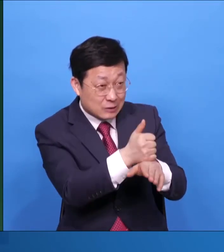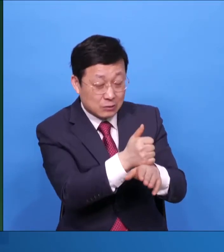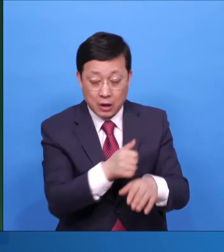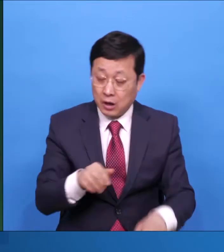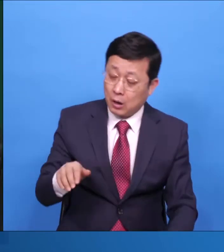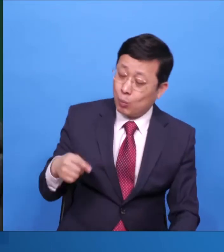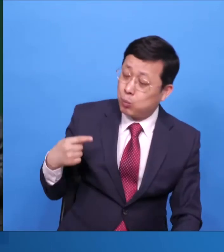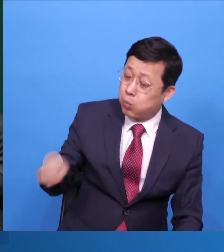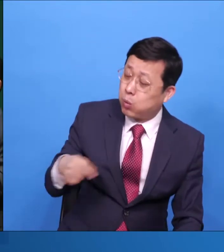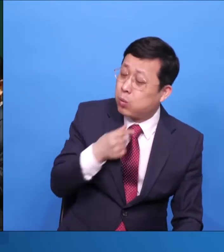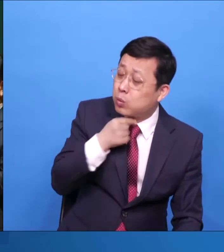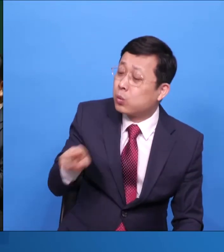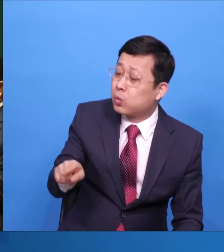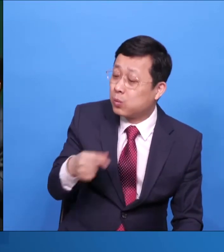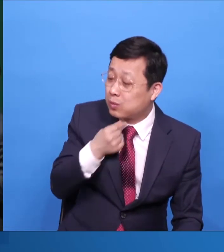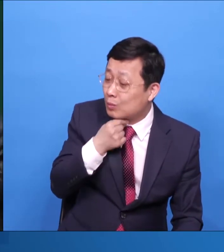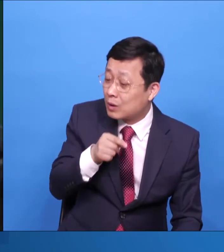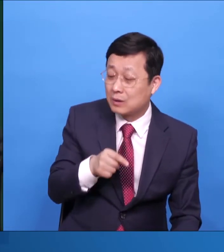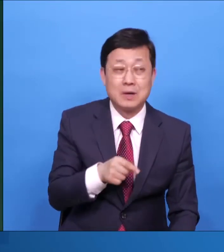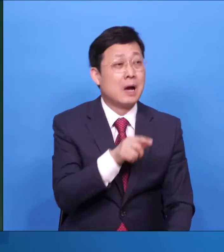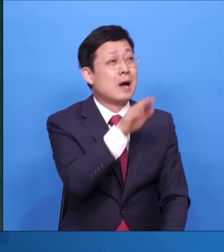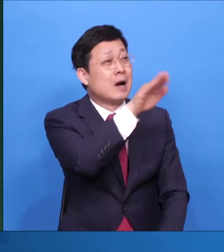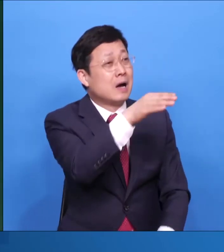Por eso le dijo, dame esto.